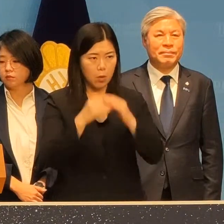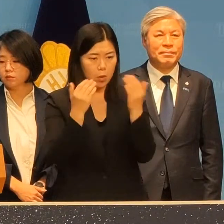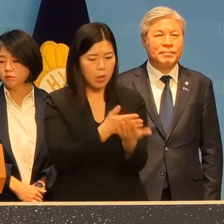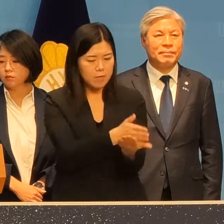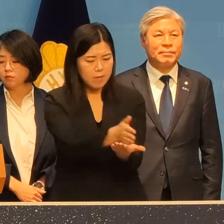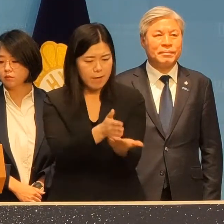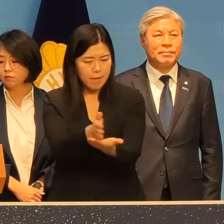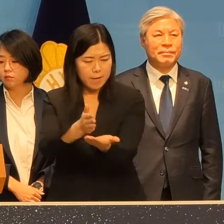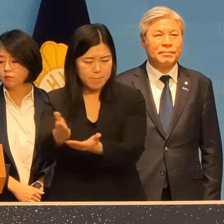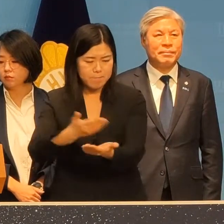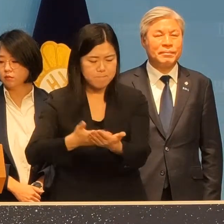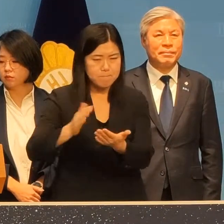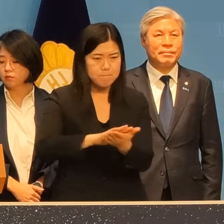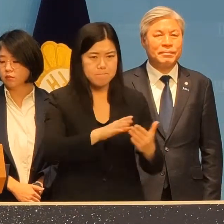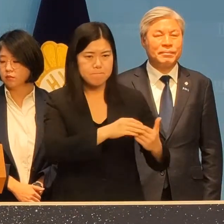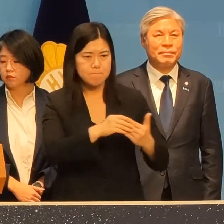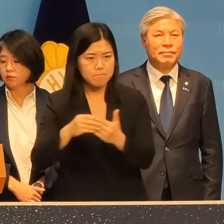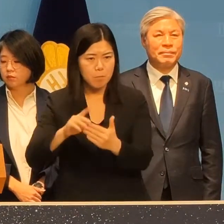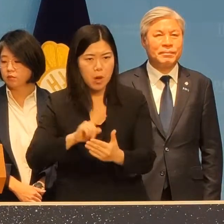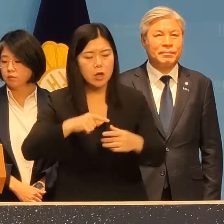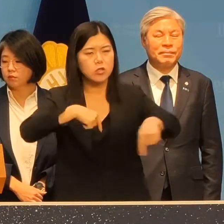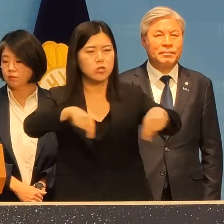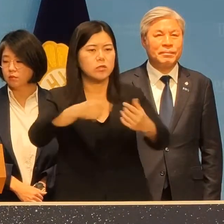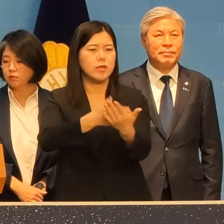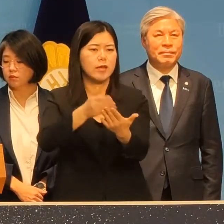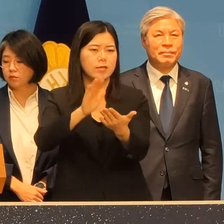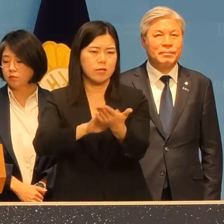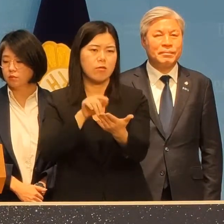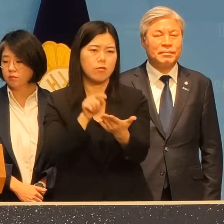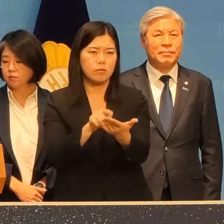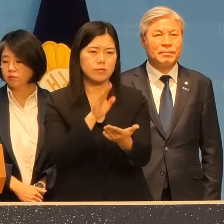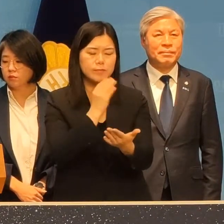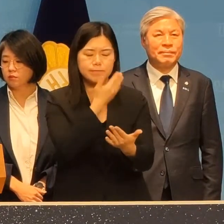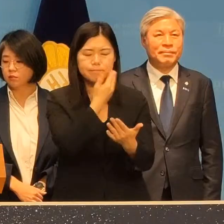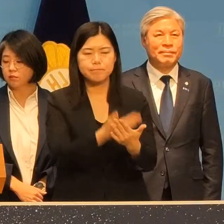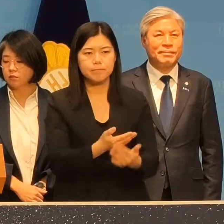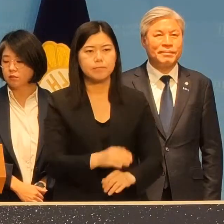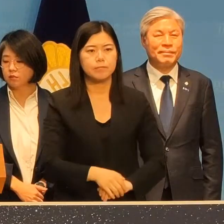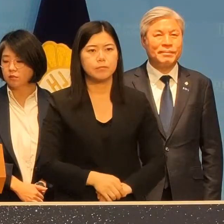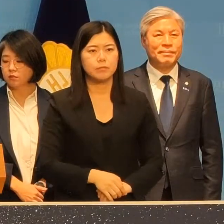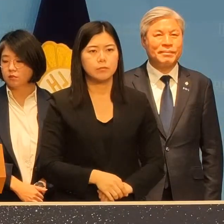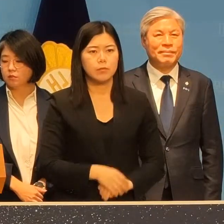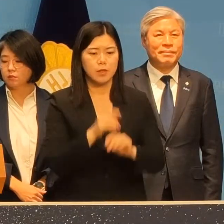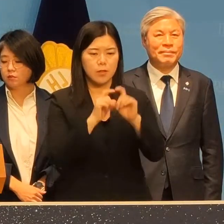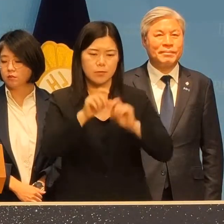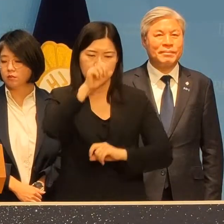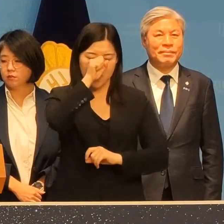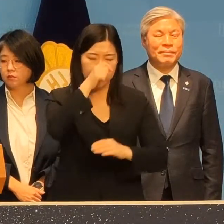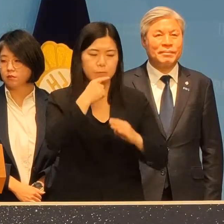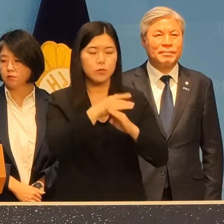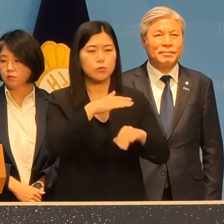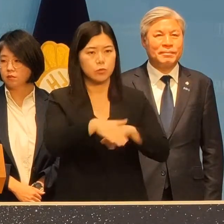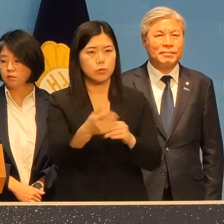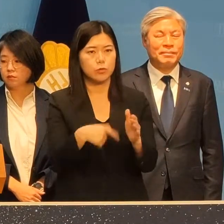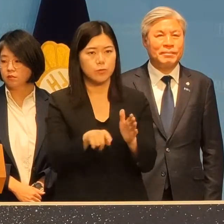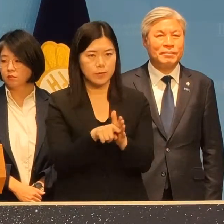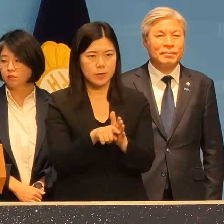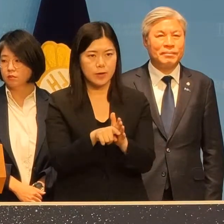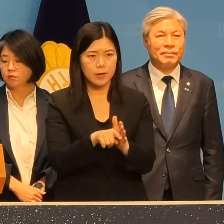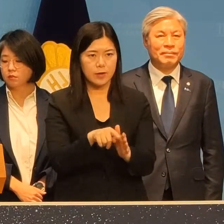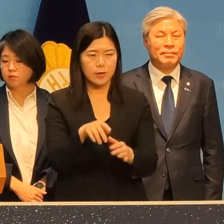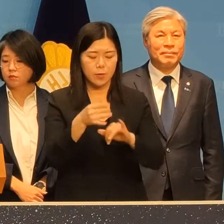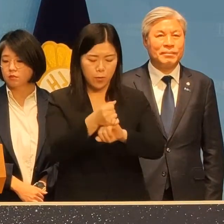개혁을 선도해야 할 정치개혁은 더할 나위 없습니다. 더 나은 민주주의를 향한 선결